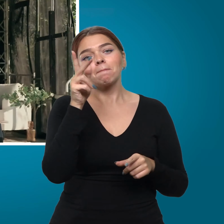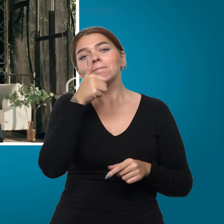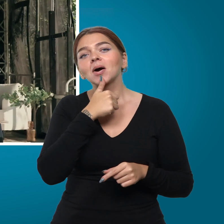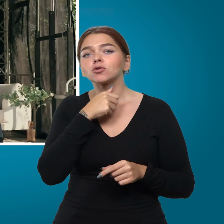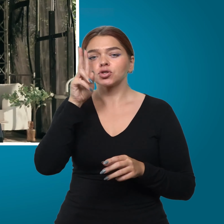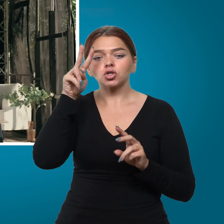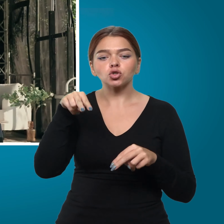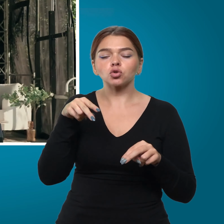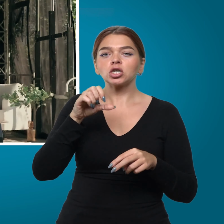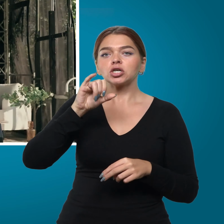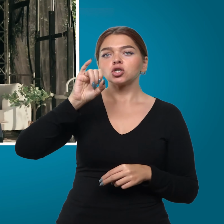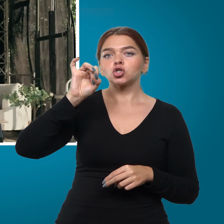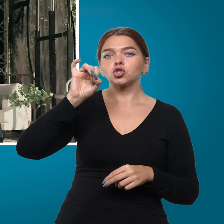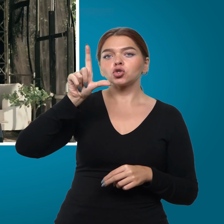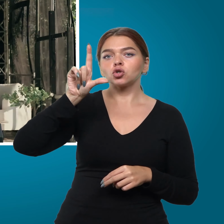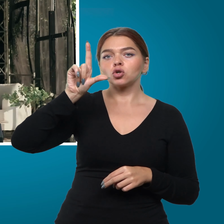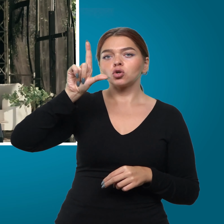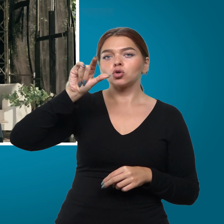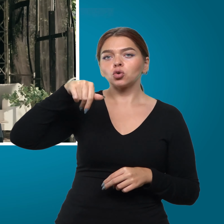yra?